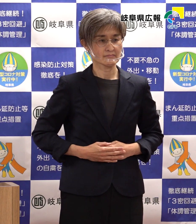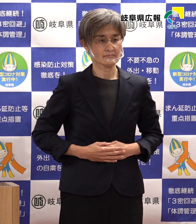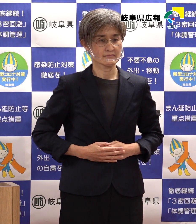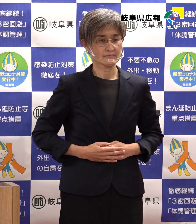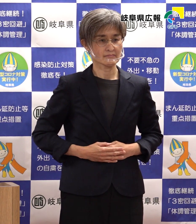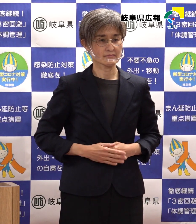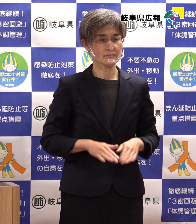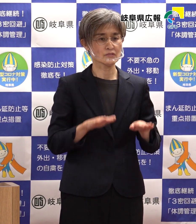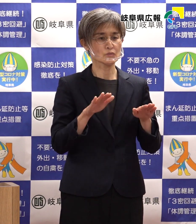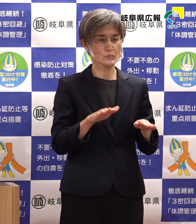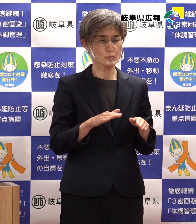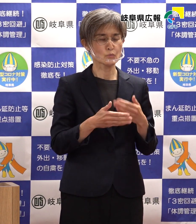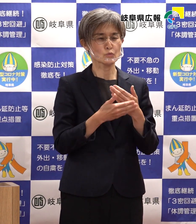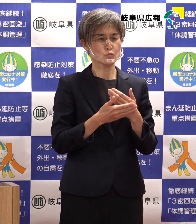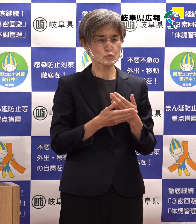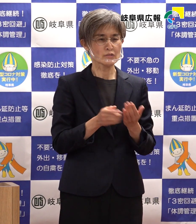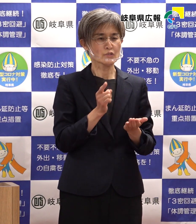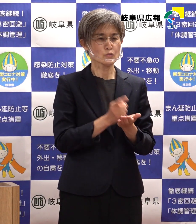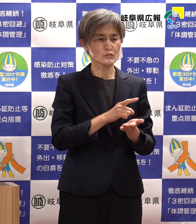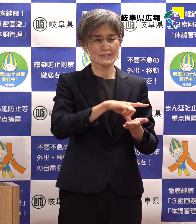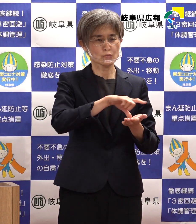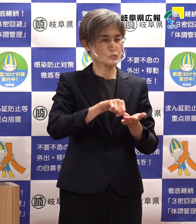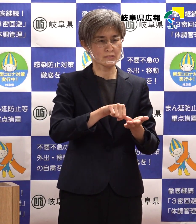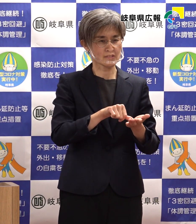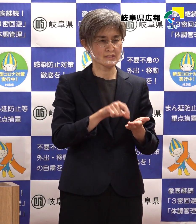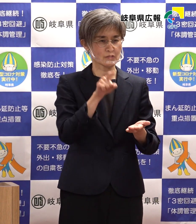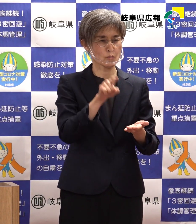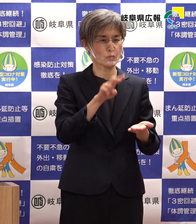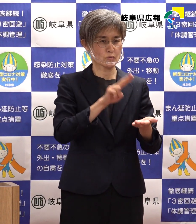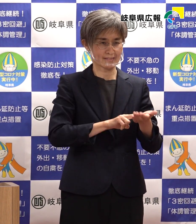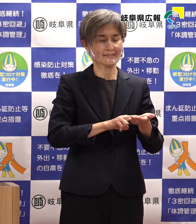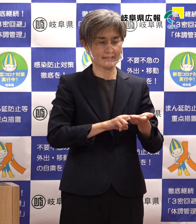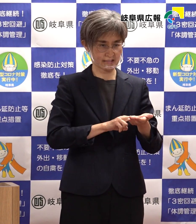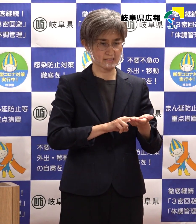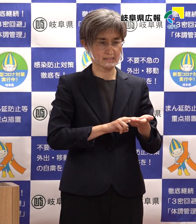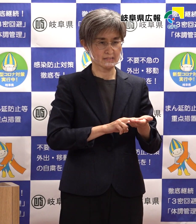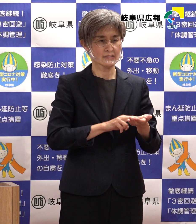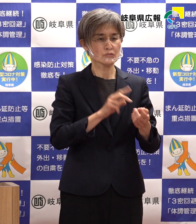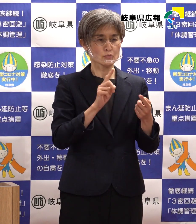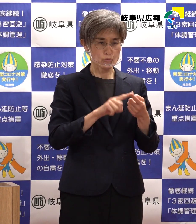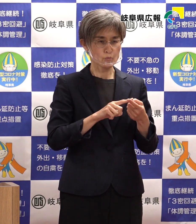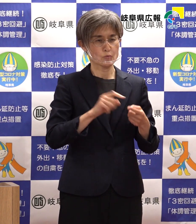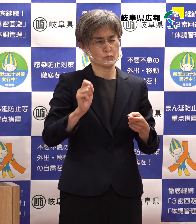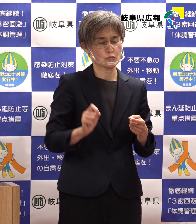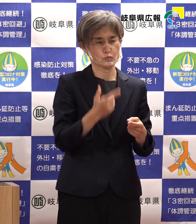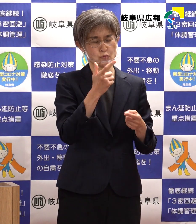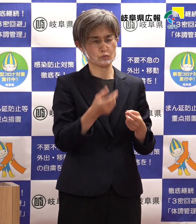重点措置区域の指定と、それから急激な感染拡大についての